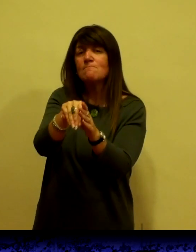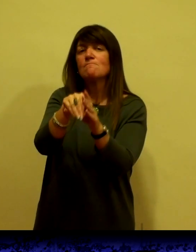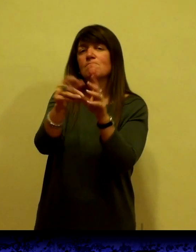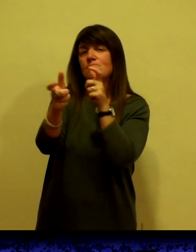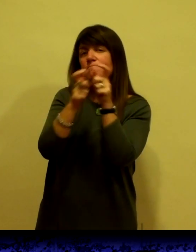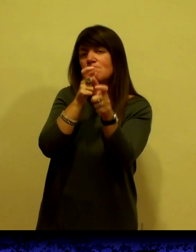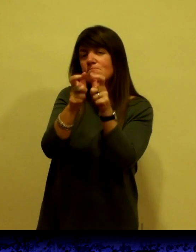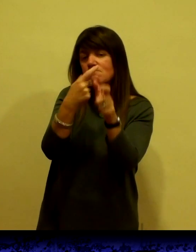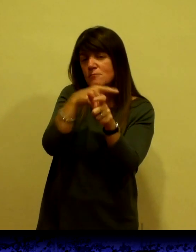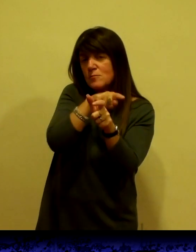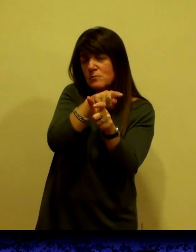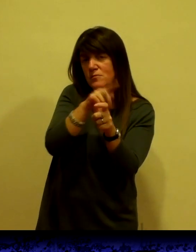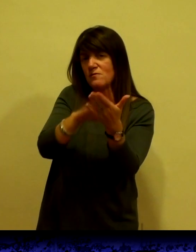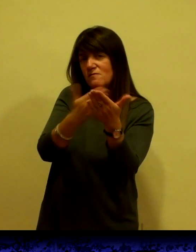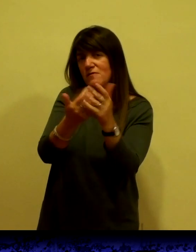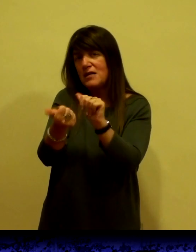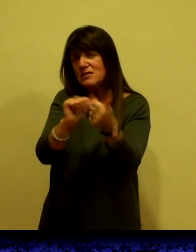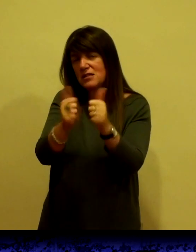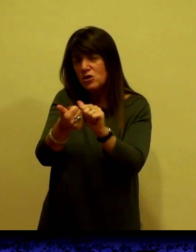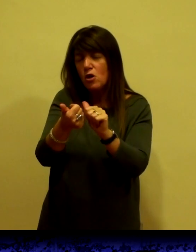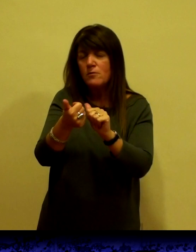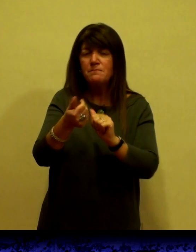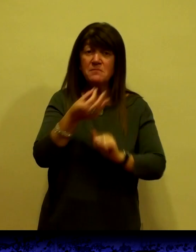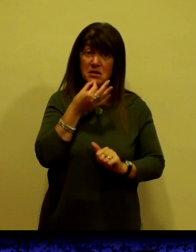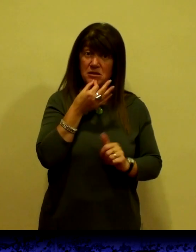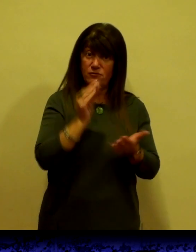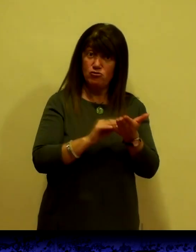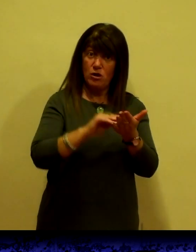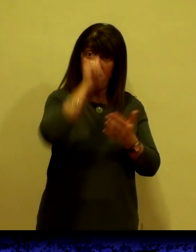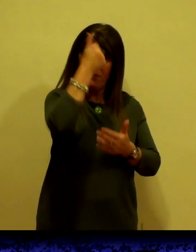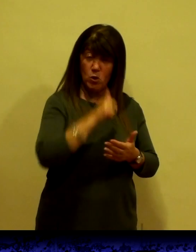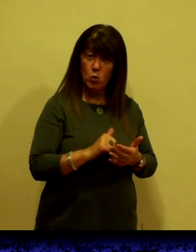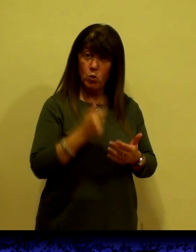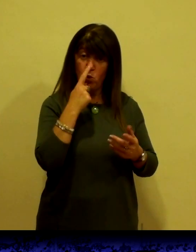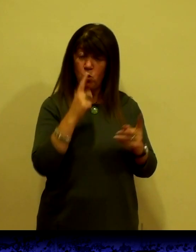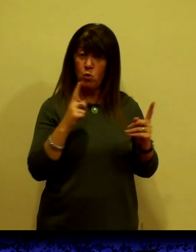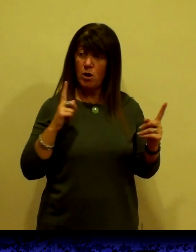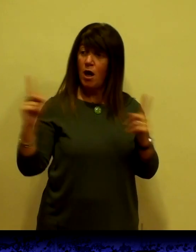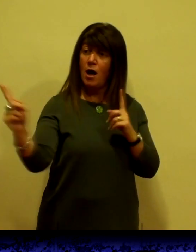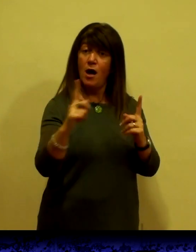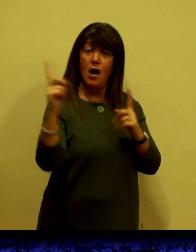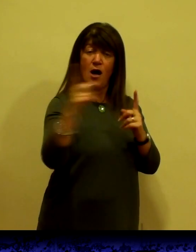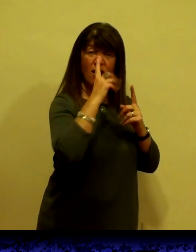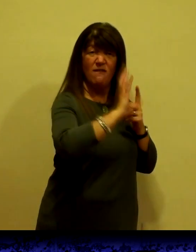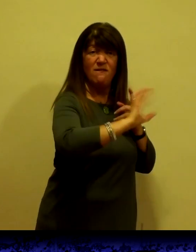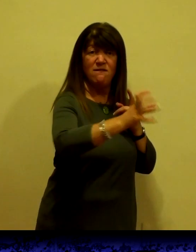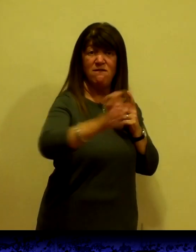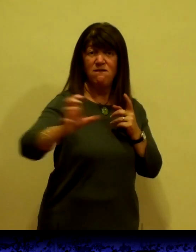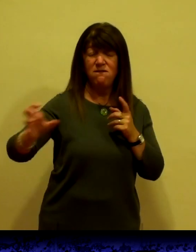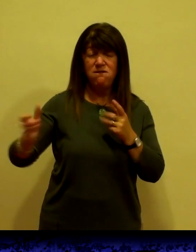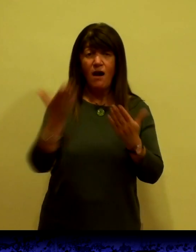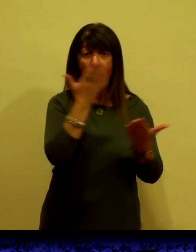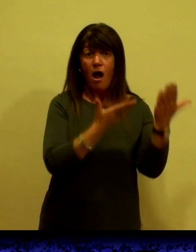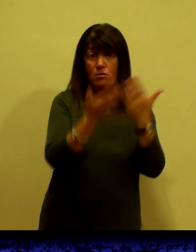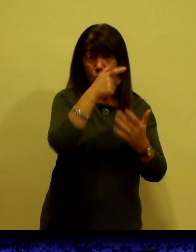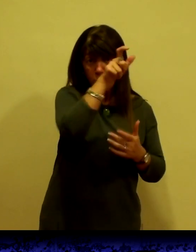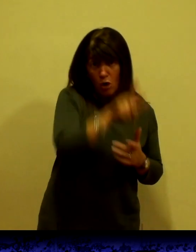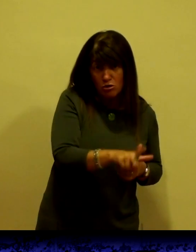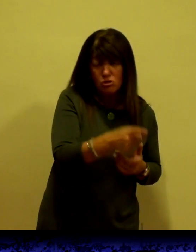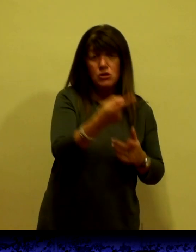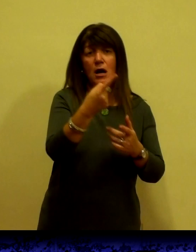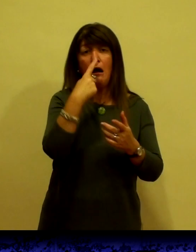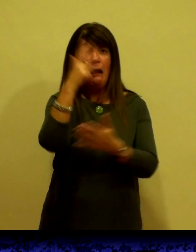figure eterogenee che discuteranno su tutti questi argomenti, quindi dell'antropologia, l'arte, se ho capito bene.